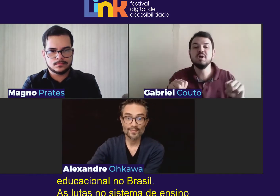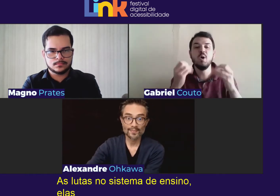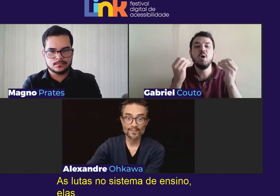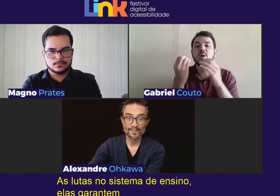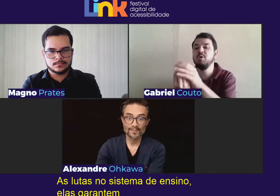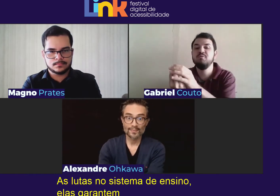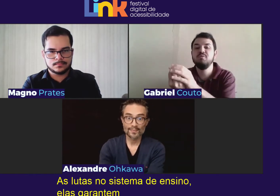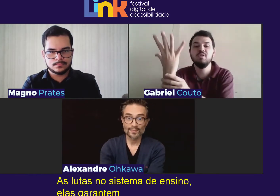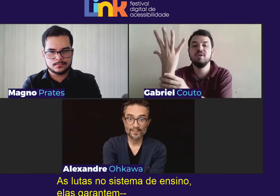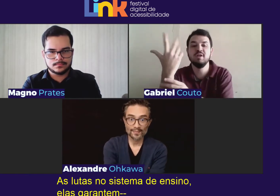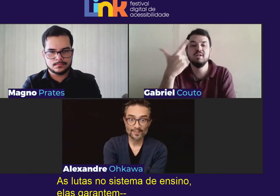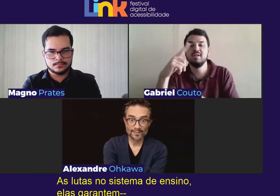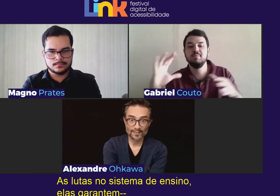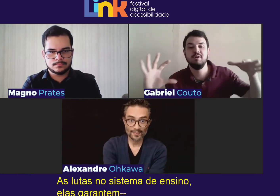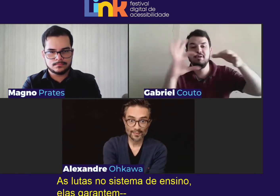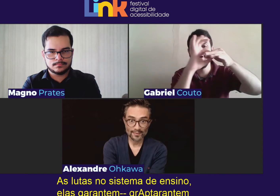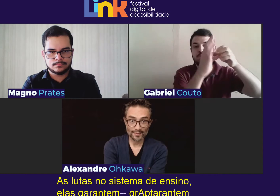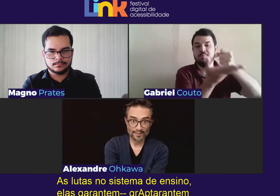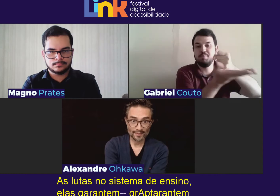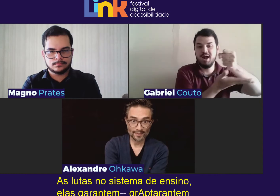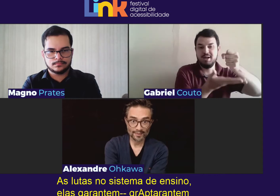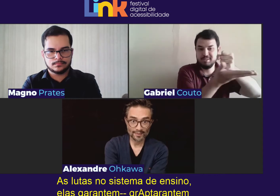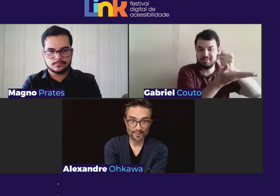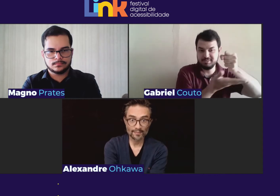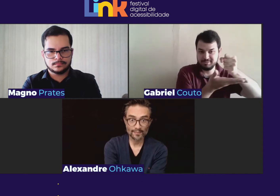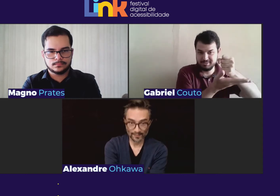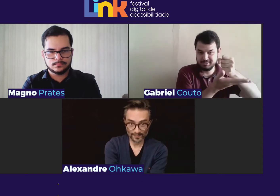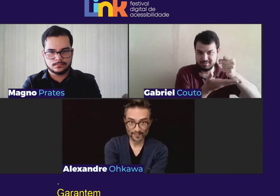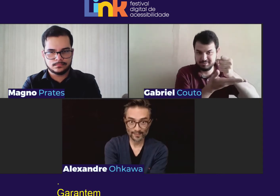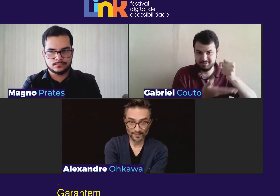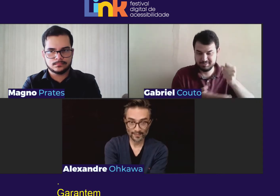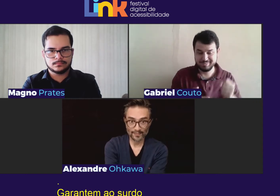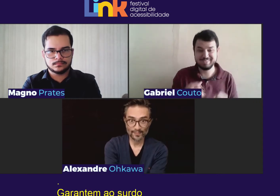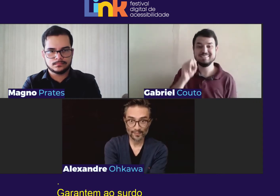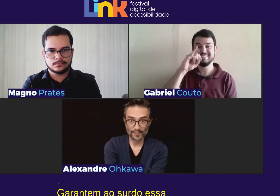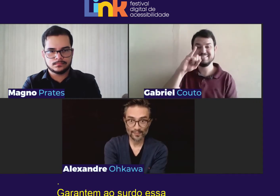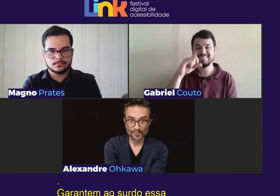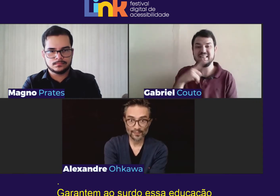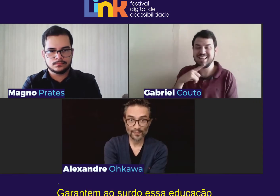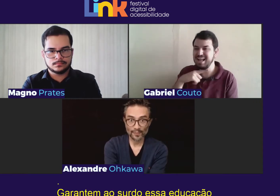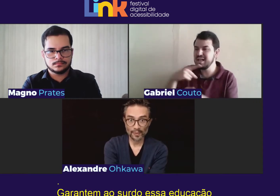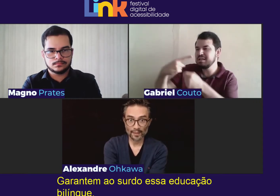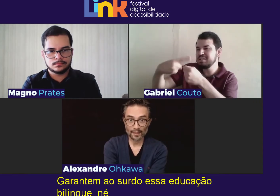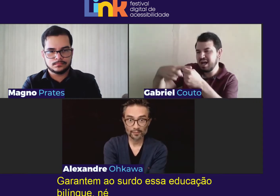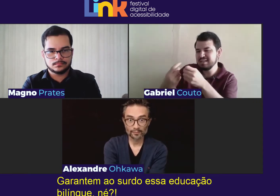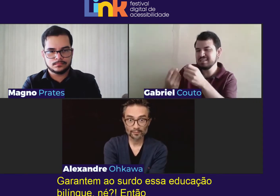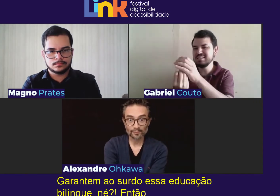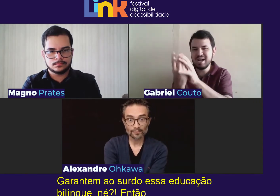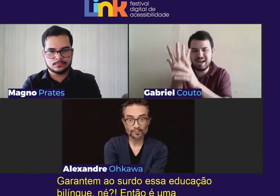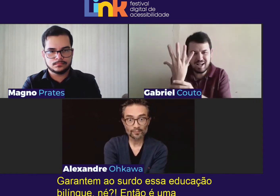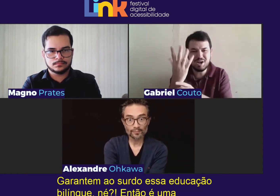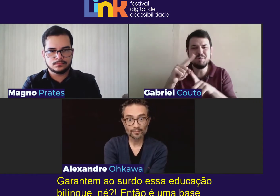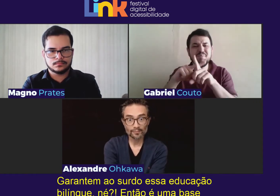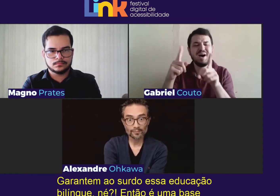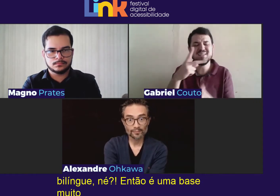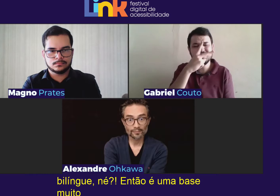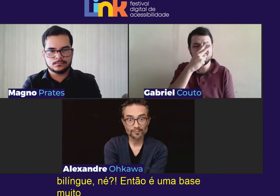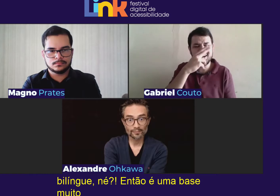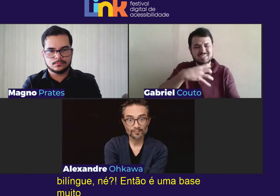surdo essa educação bilíngue, né? Então, é uma base muito importante a LDB